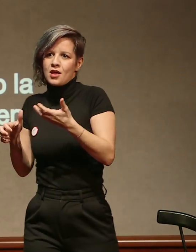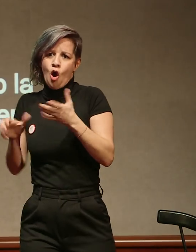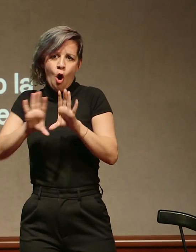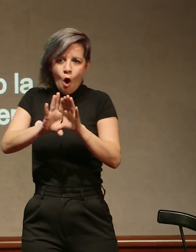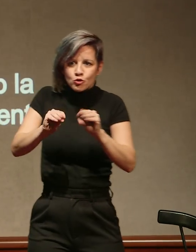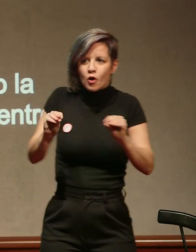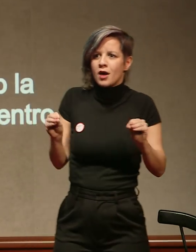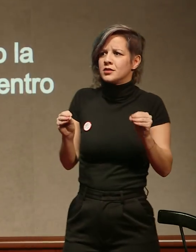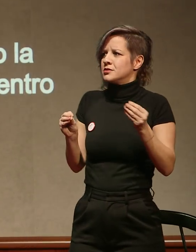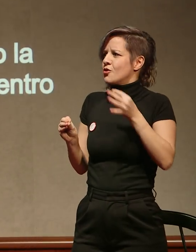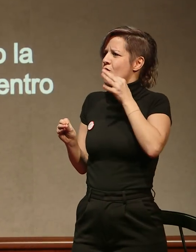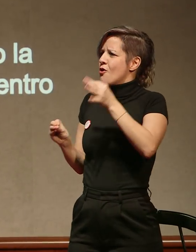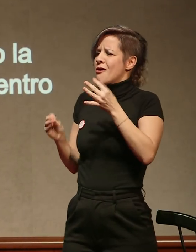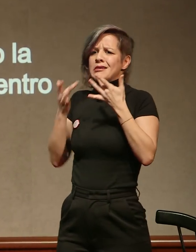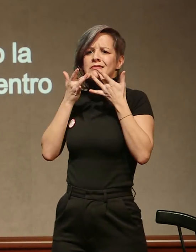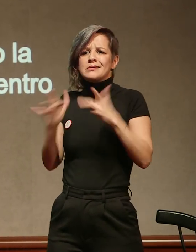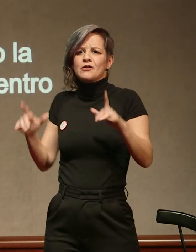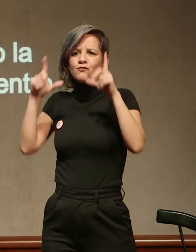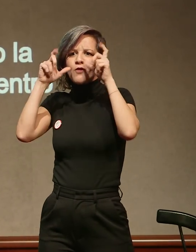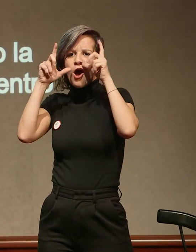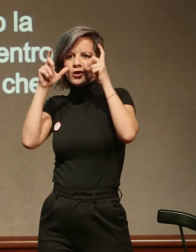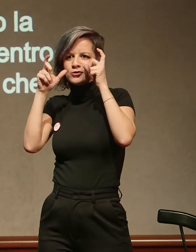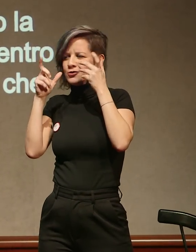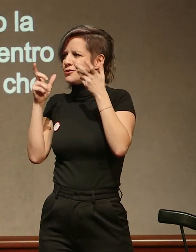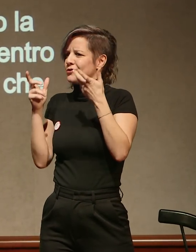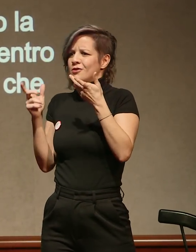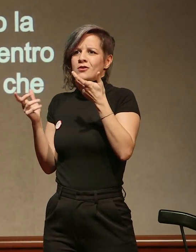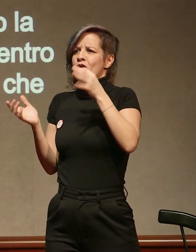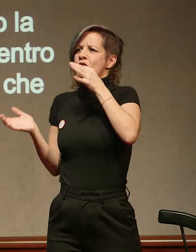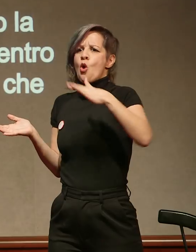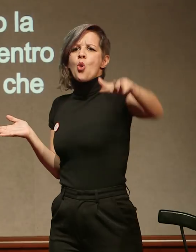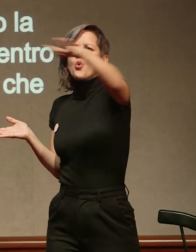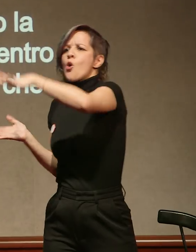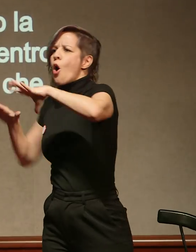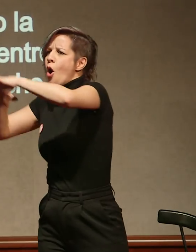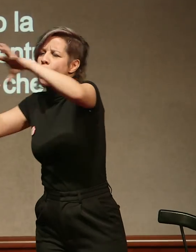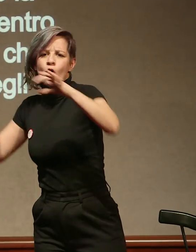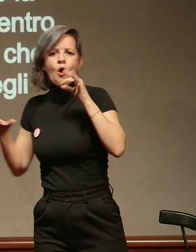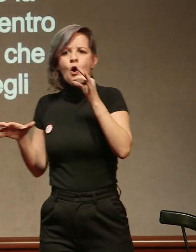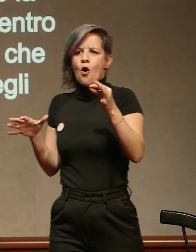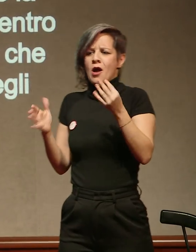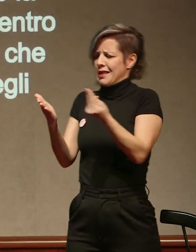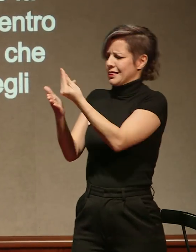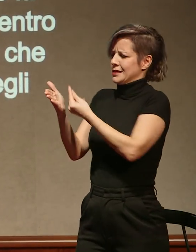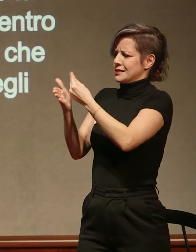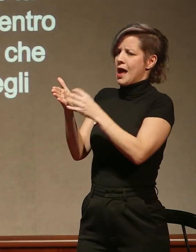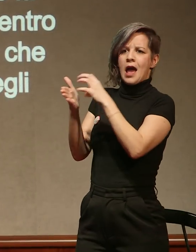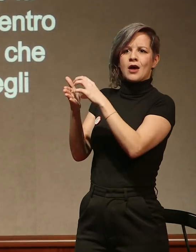vernacular che cosa fa può prendere degli oggetti degli animali degli ambienti delle foto ok dei luoghi